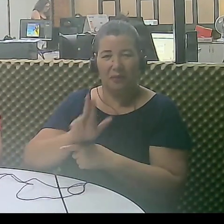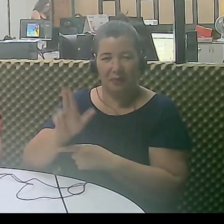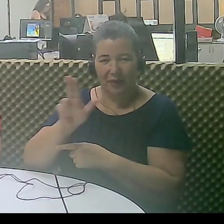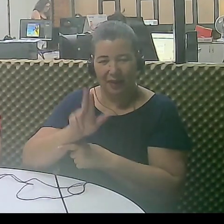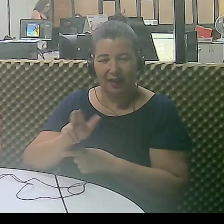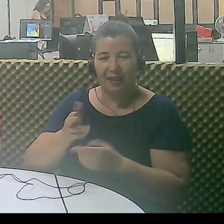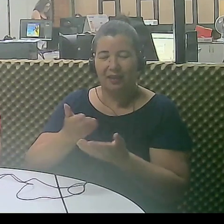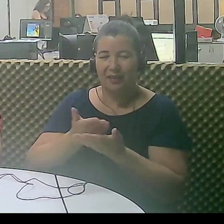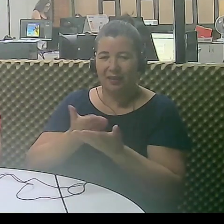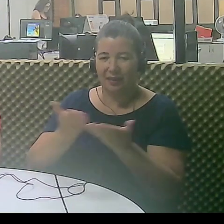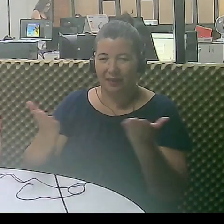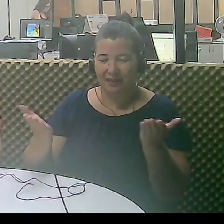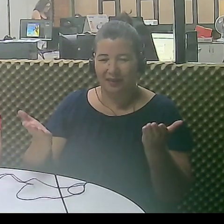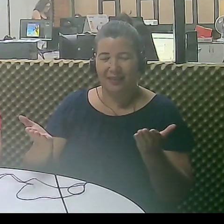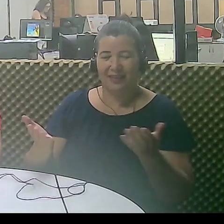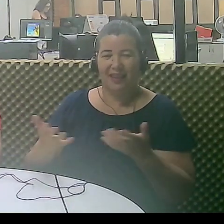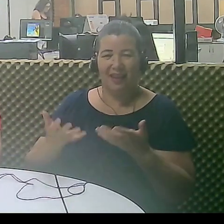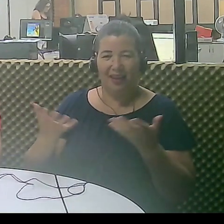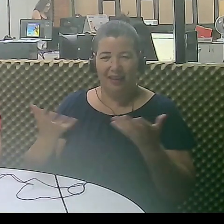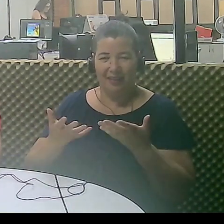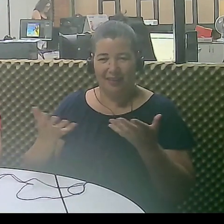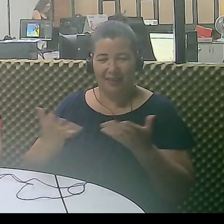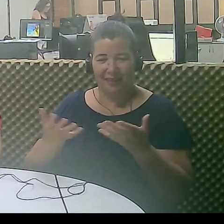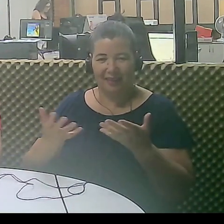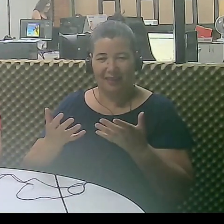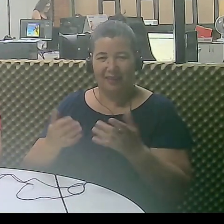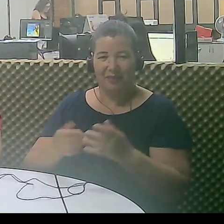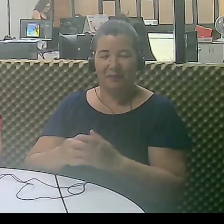Uberlândia no ar pra você.